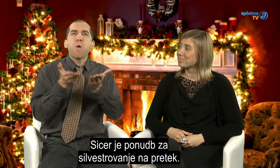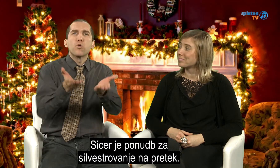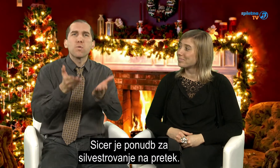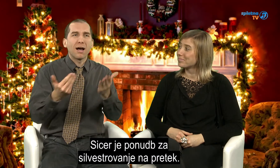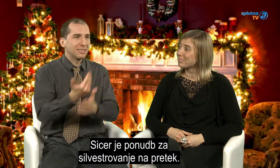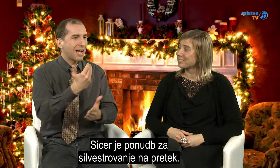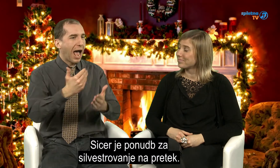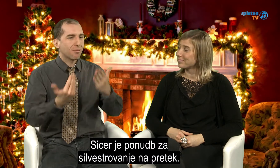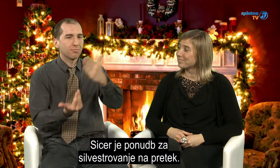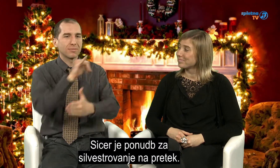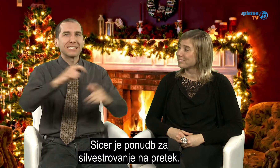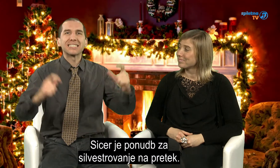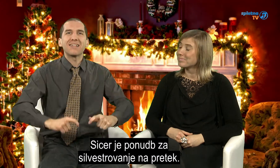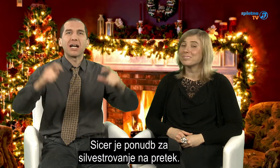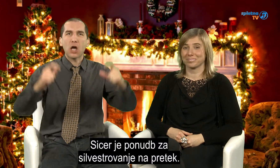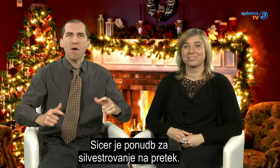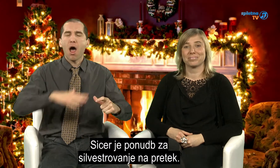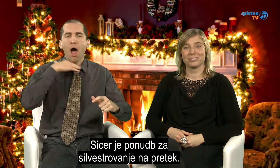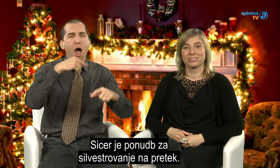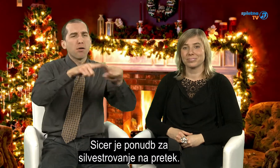Sicer je ponudb za silvestrovanje na pretek.